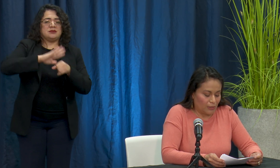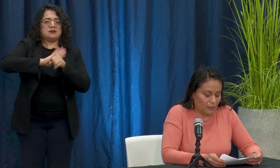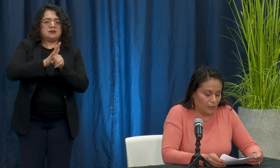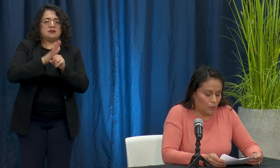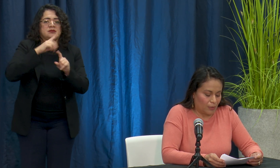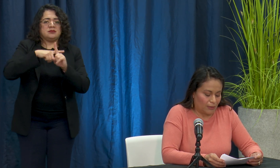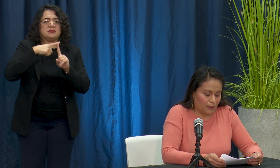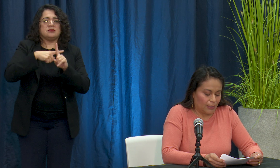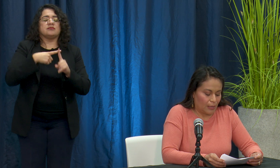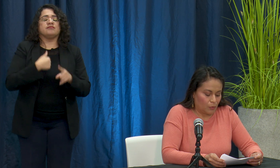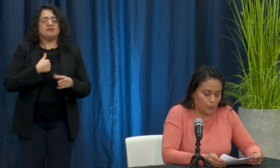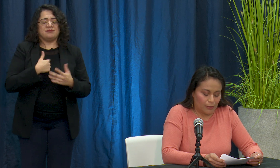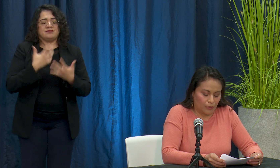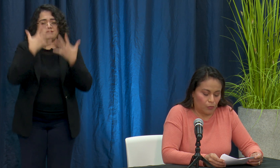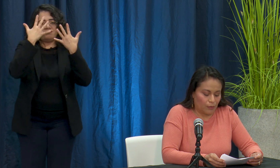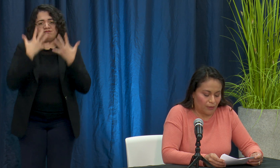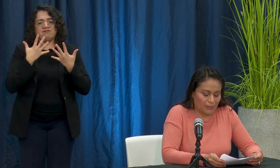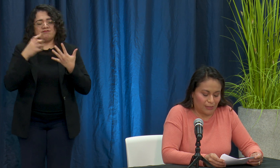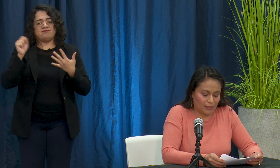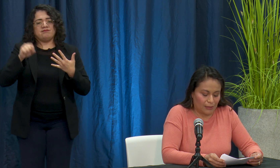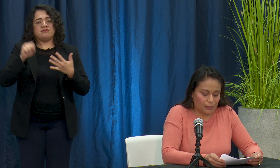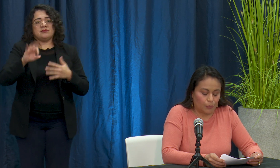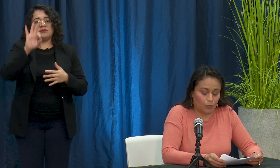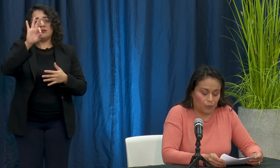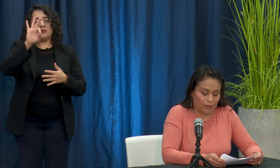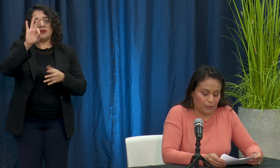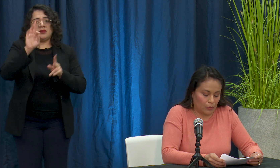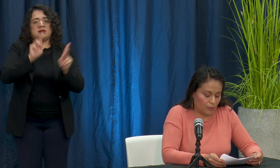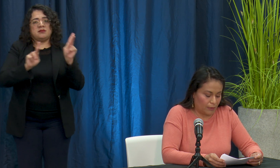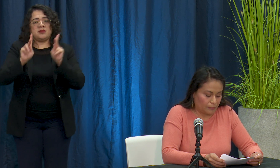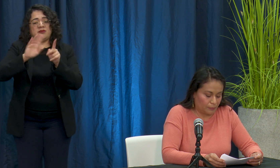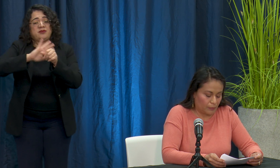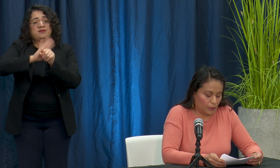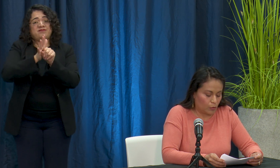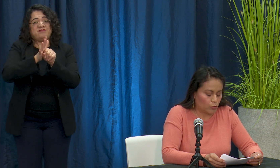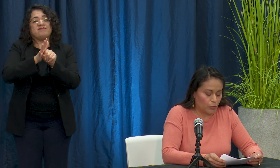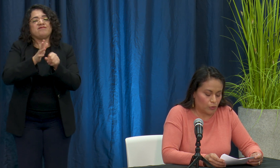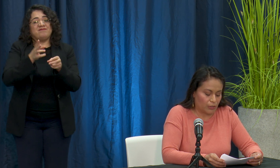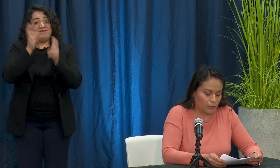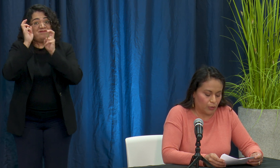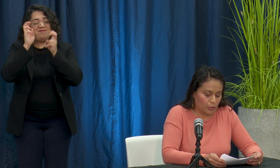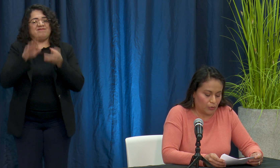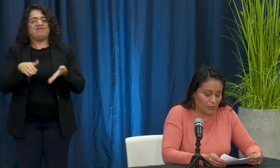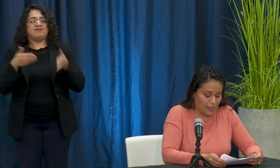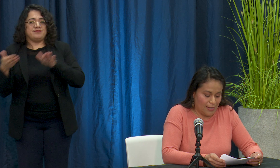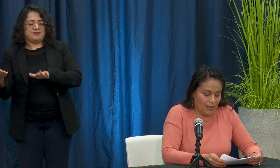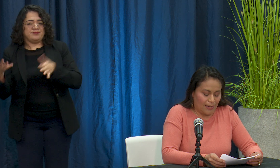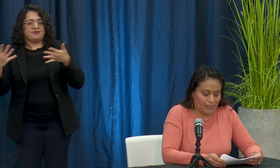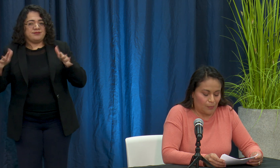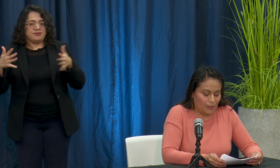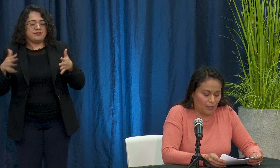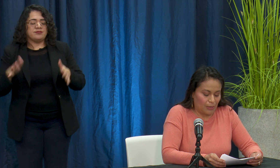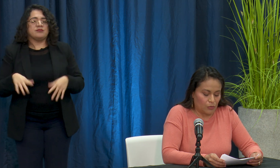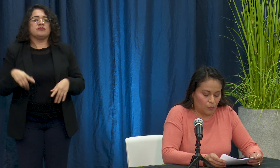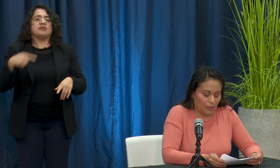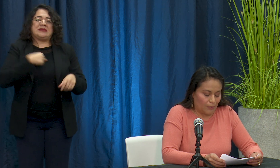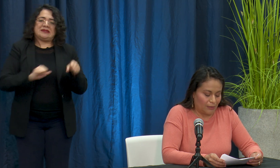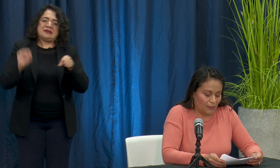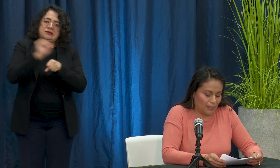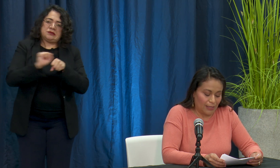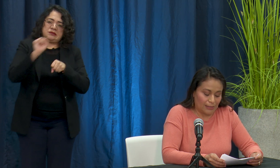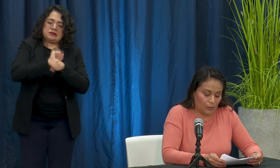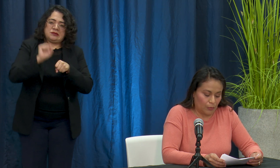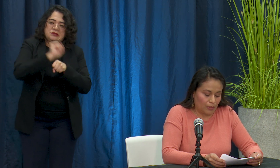estoy muy triste de compartir que hemos perdido 9 residentes por COVID-19. Todos nuestros esfuerzos en esta pandemia son